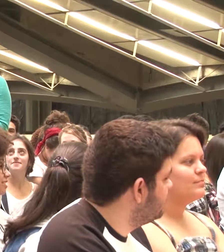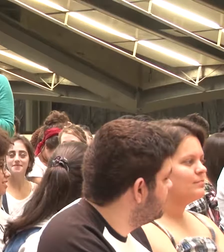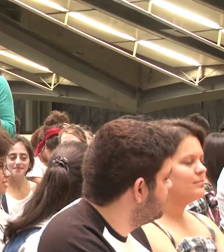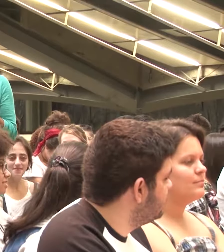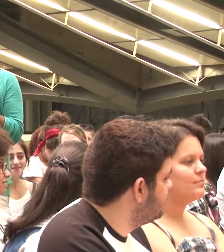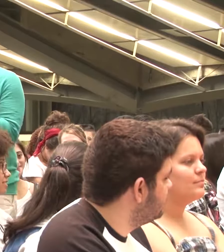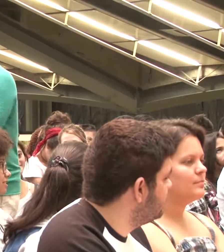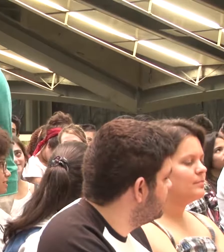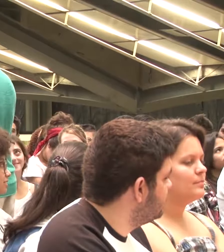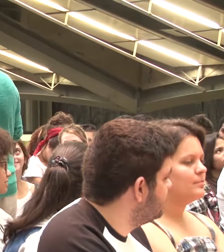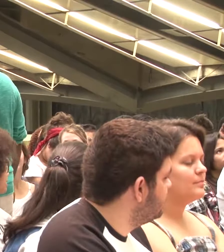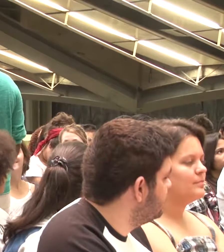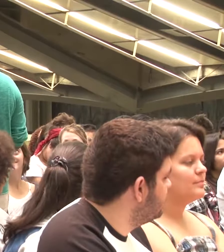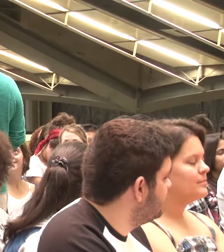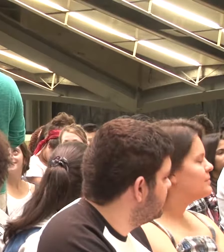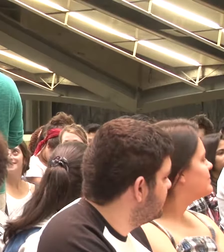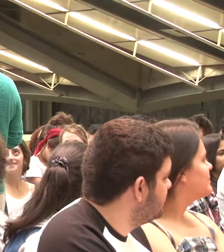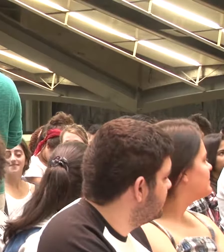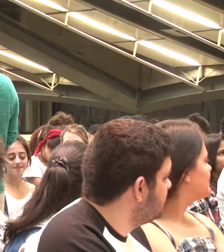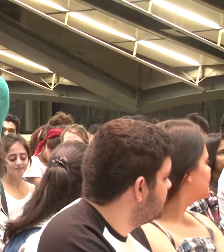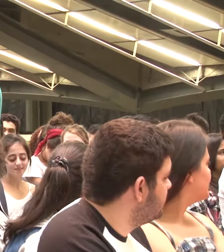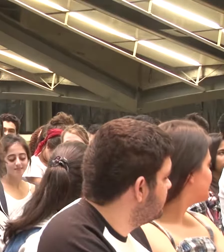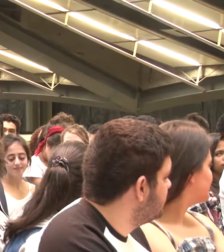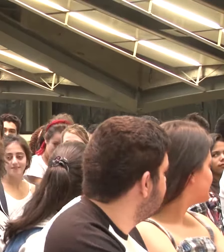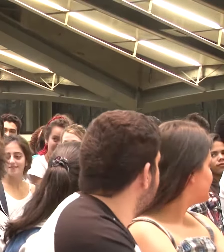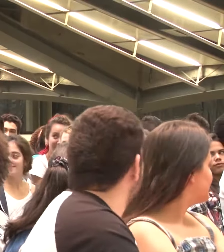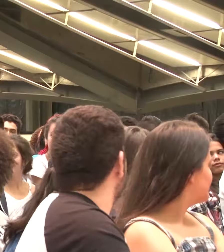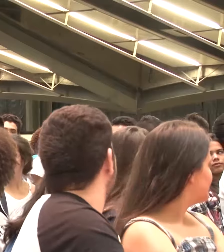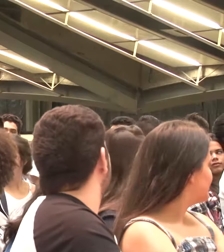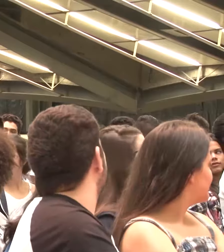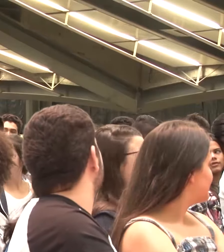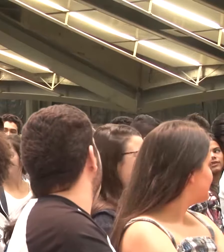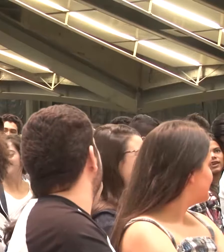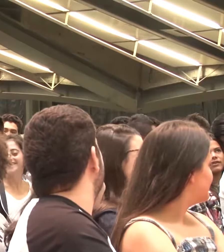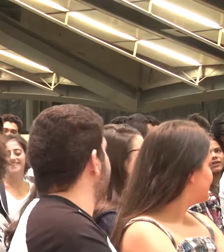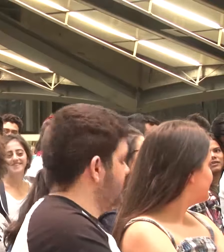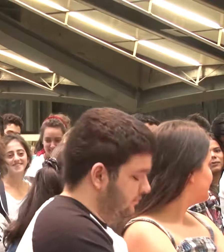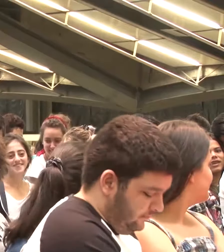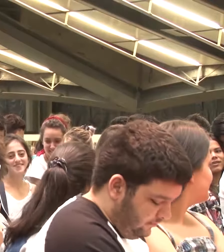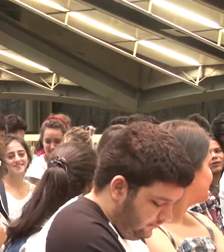lá. Está aqui há quanto tempo? Entrevista.